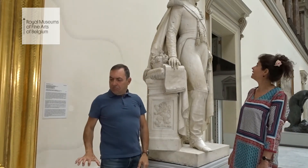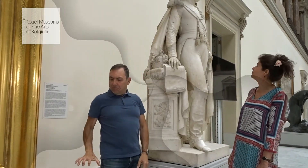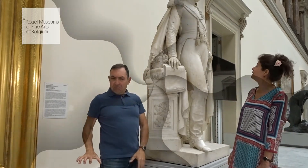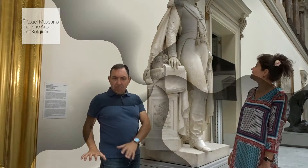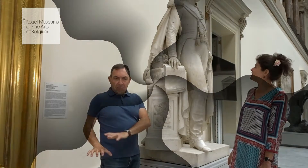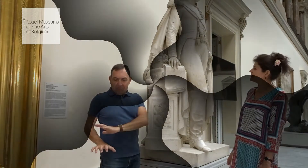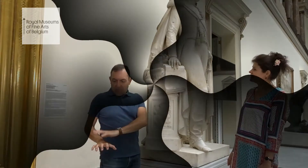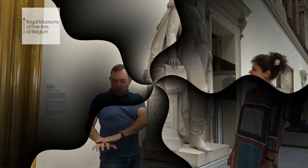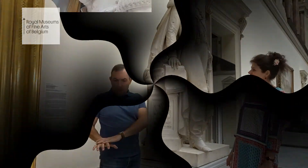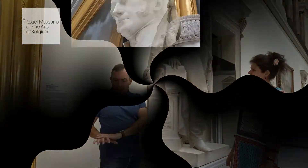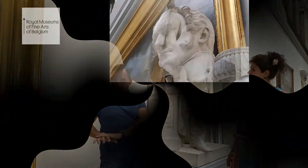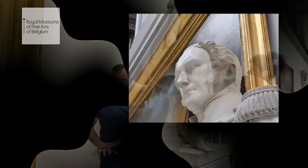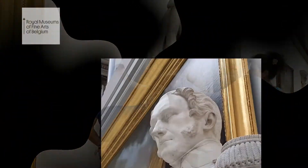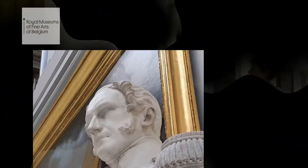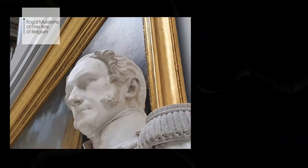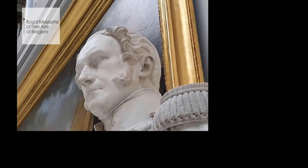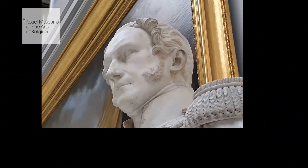de Belgique.